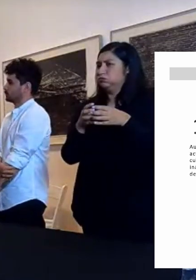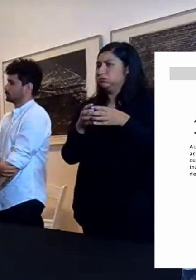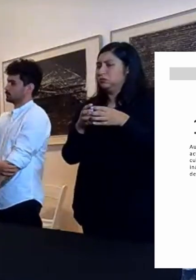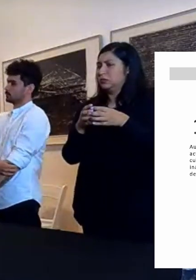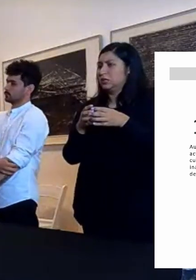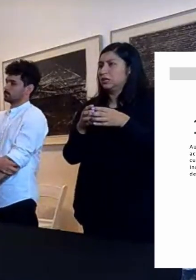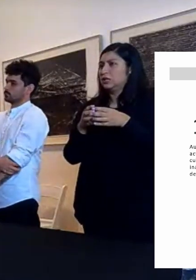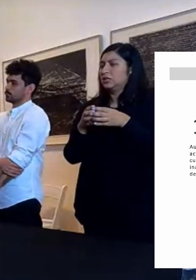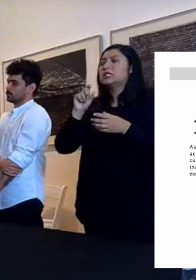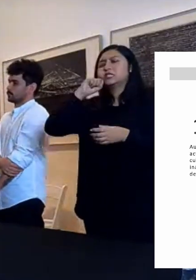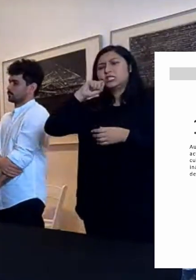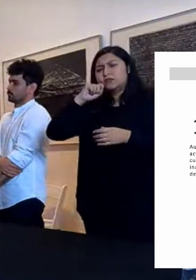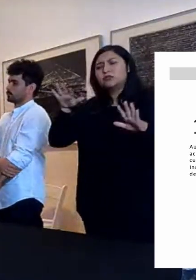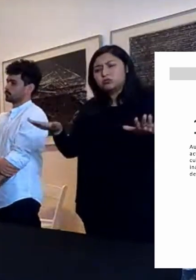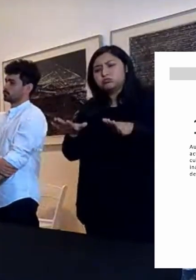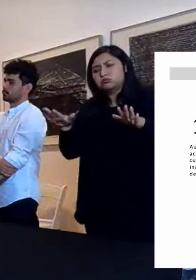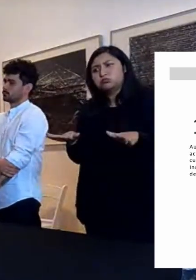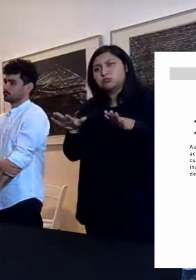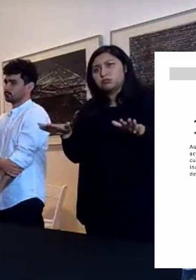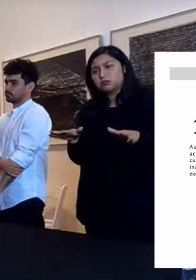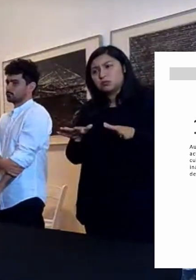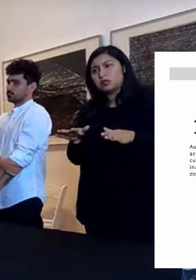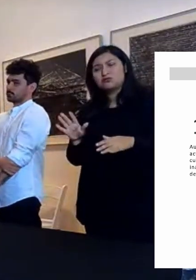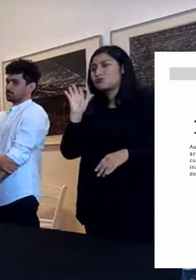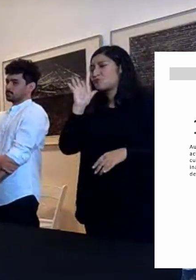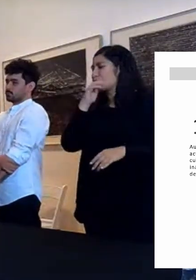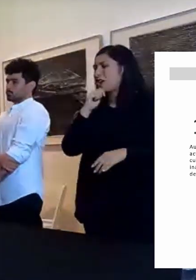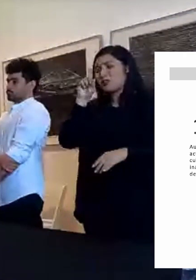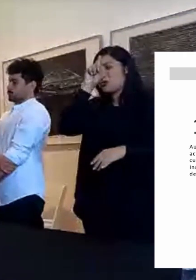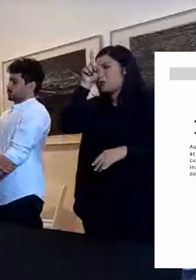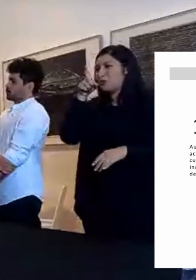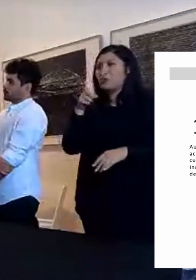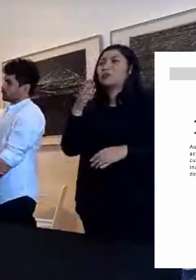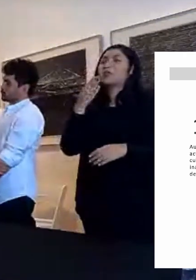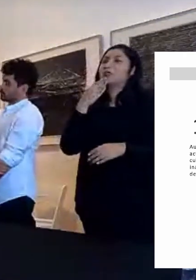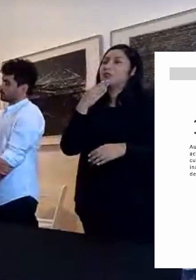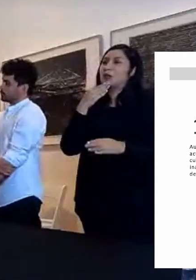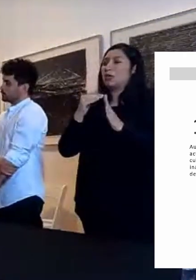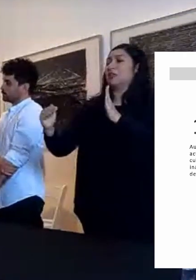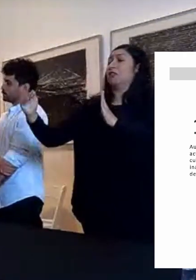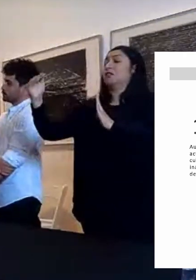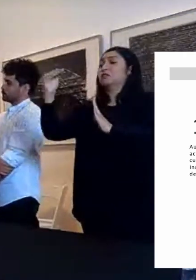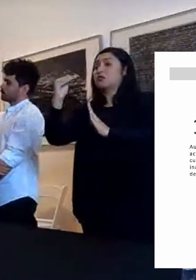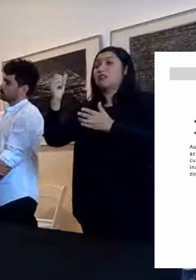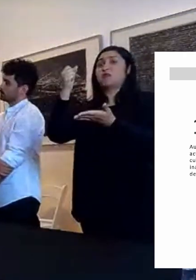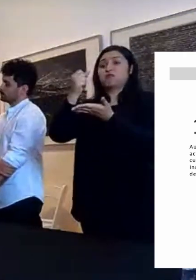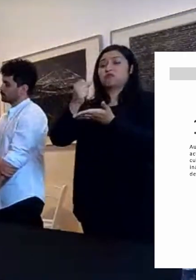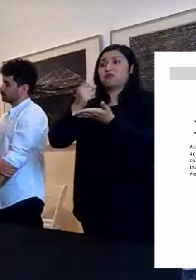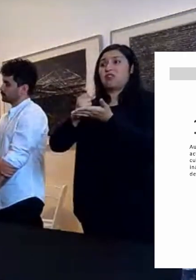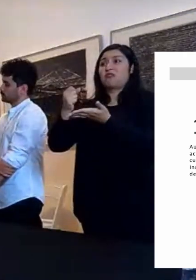Ha significado mucho esfuerzo, porque no es una costumbre, nos gana también como la burocracia general. Somos espacios